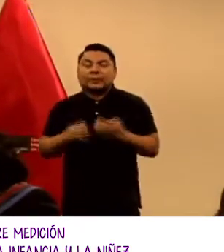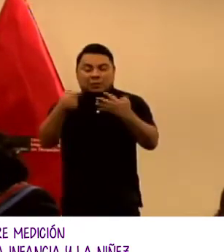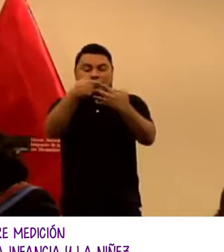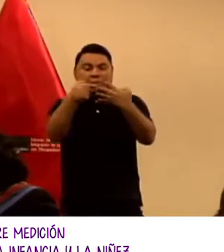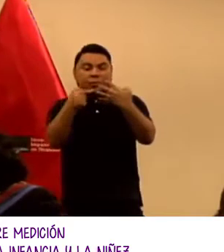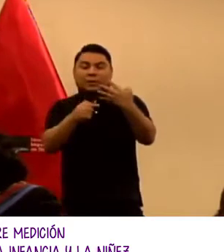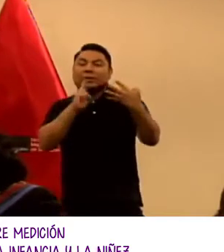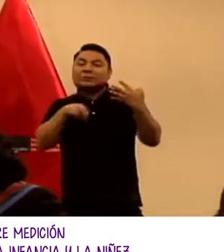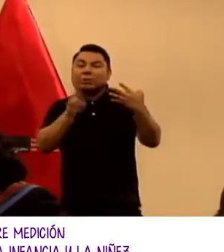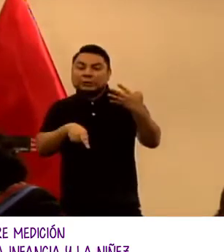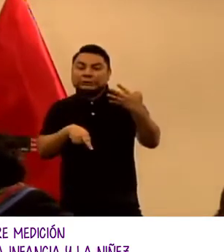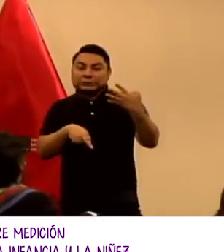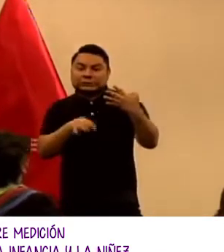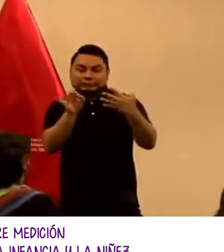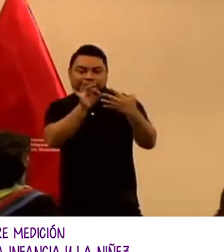categorías de respuestas.